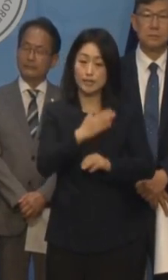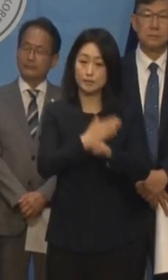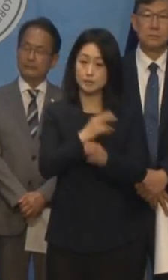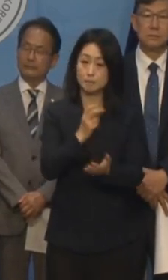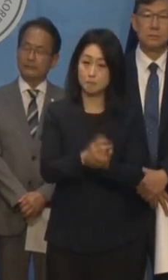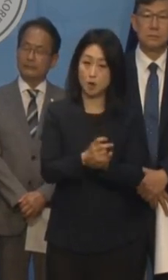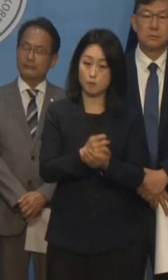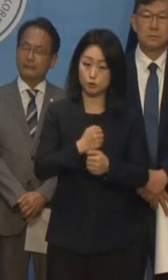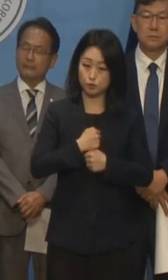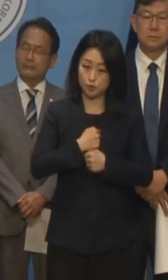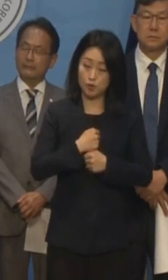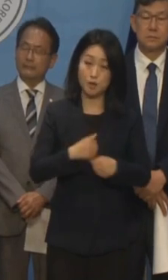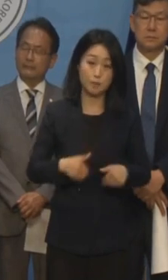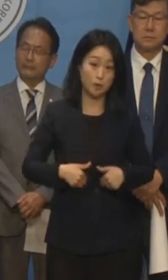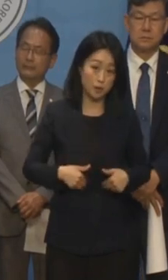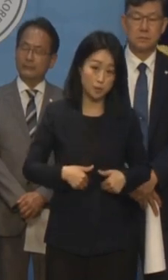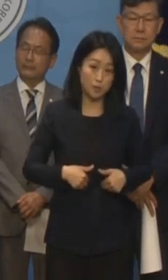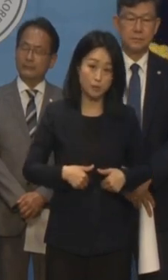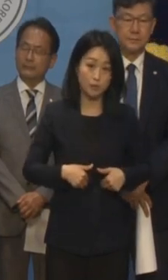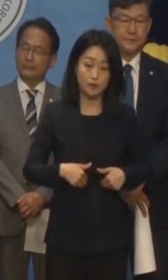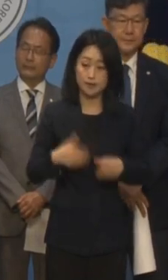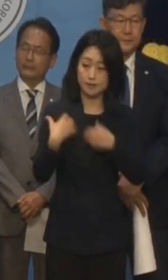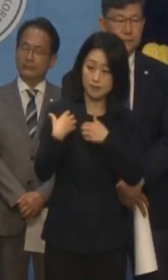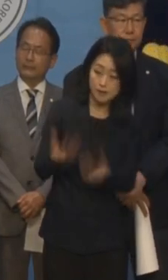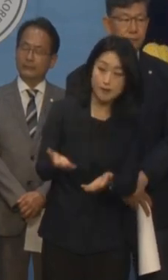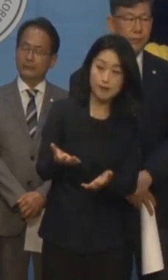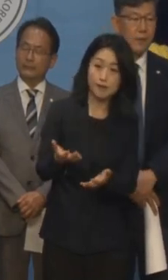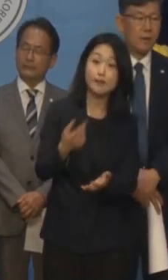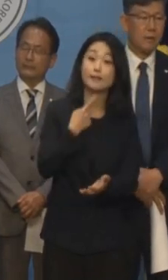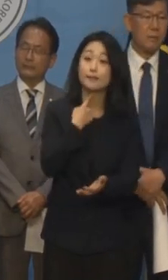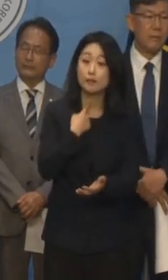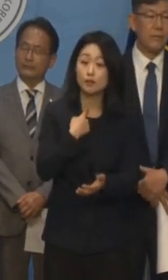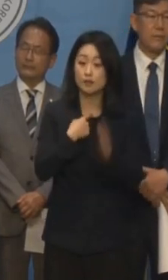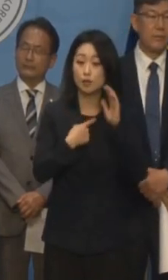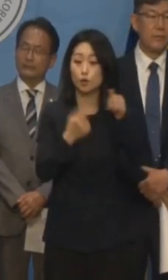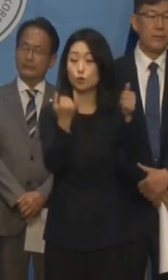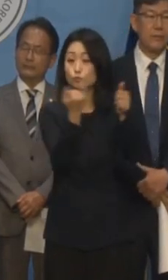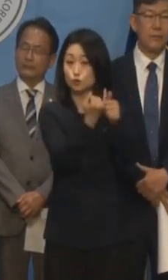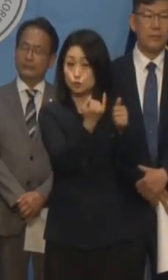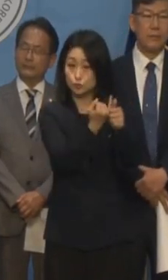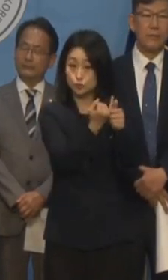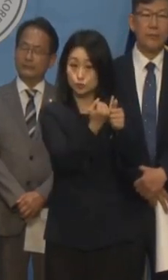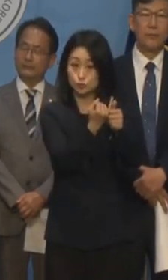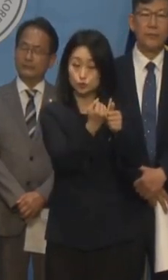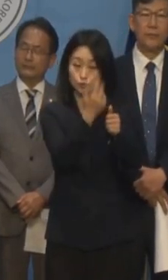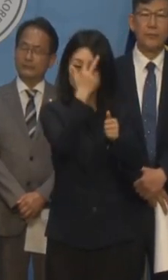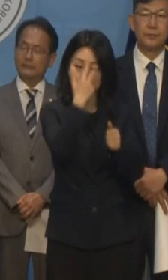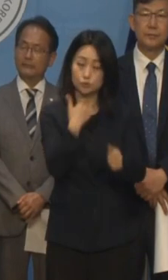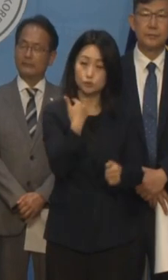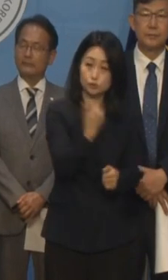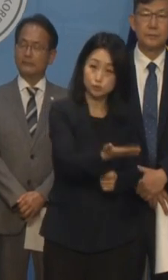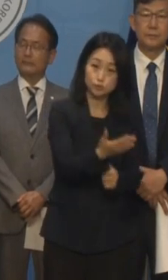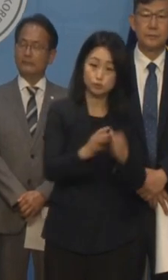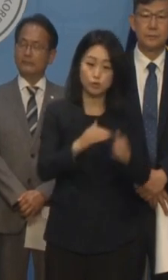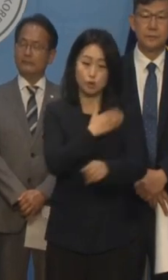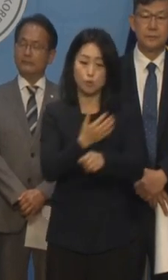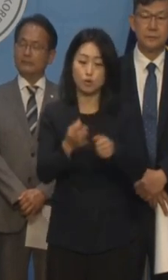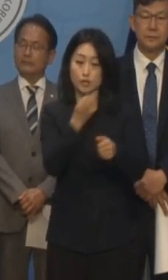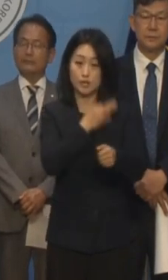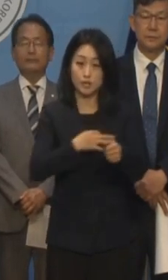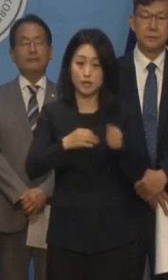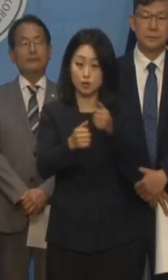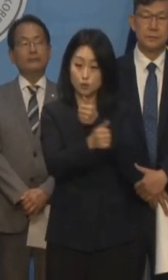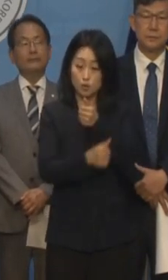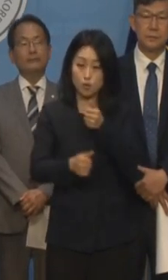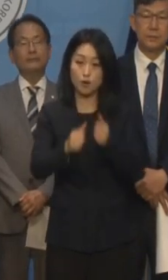수호 기관의 역할과 책임을 망각하고 대통령 부부에게 면죄부를 발부한 권익위의